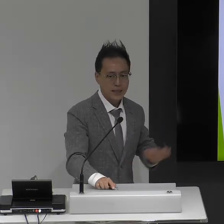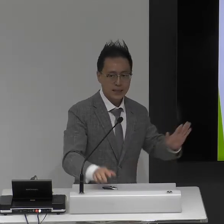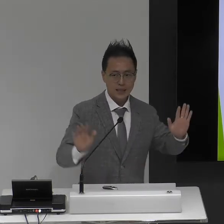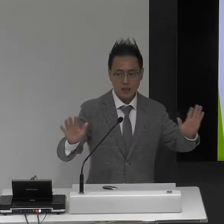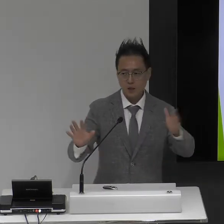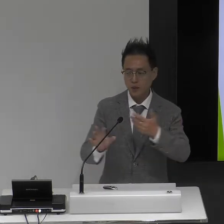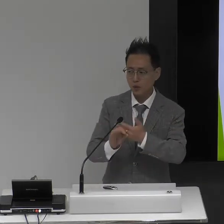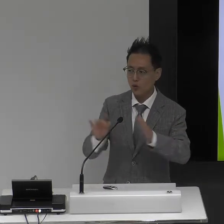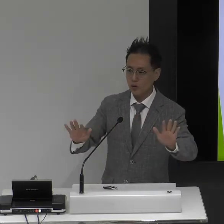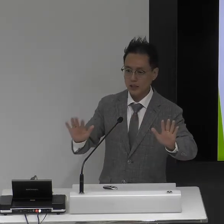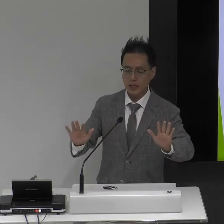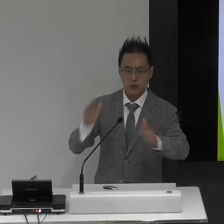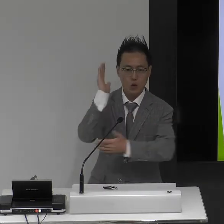자, 그러면 오늘 그냥 설교